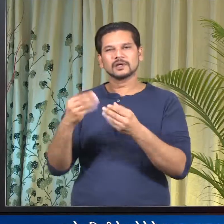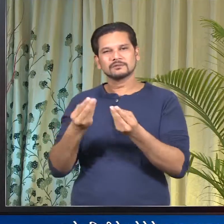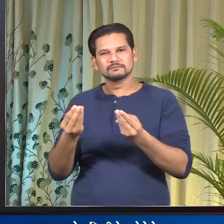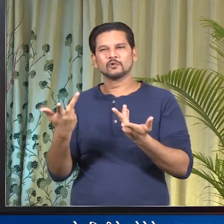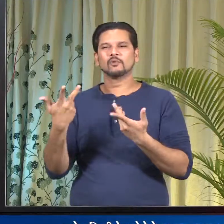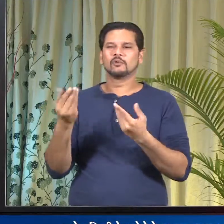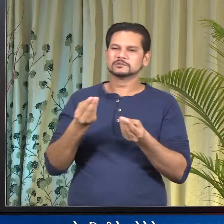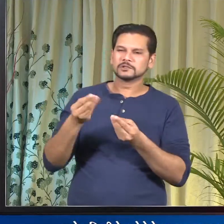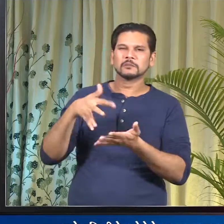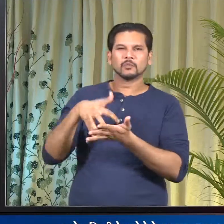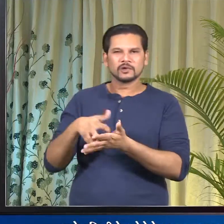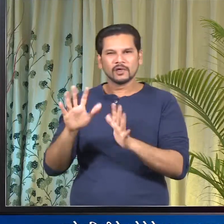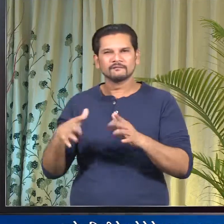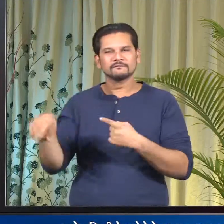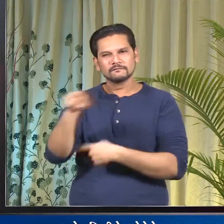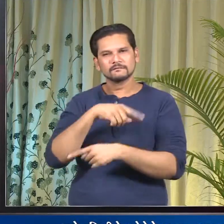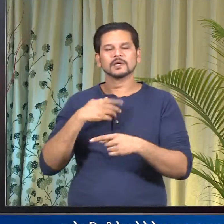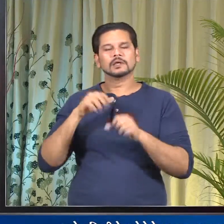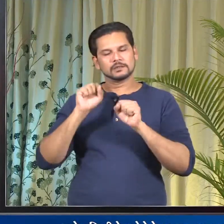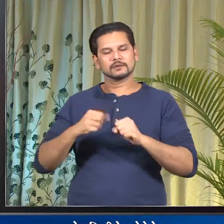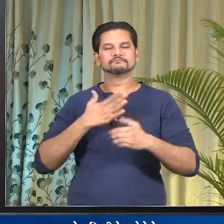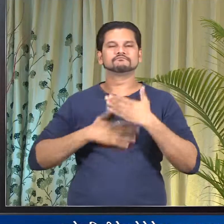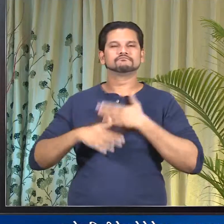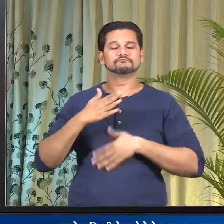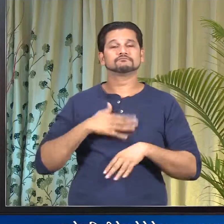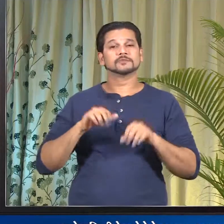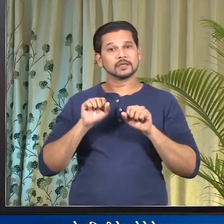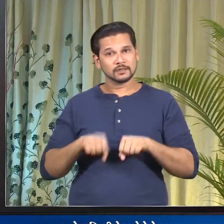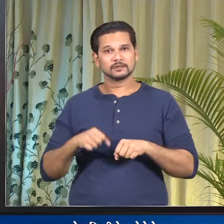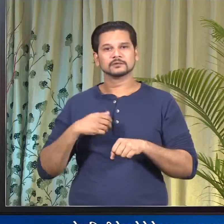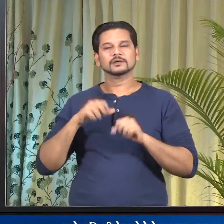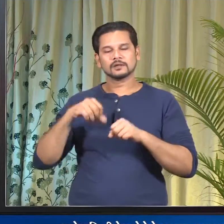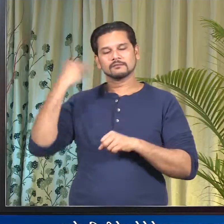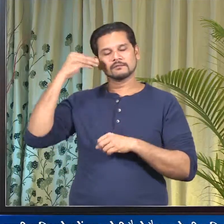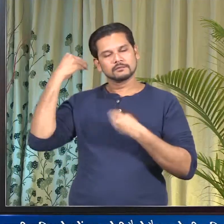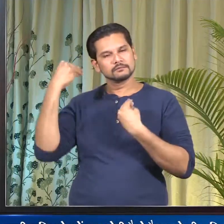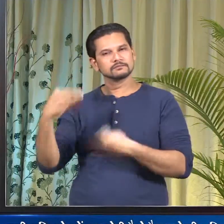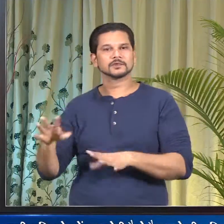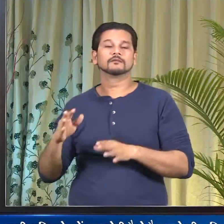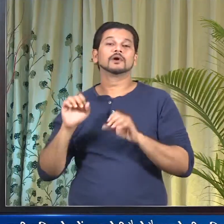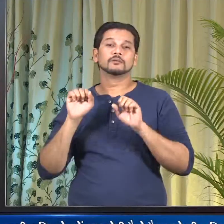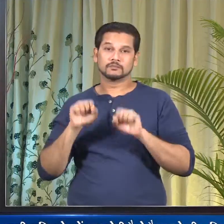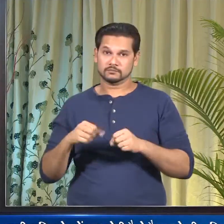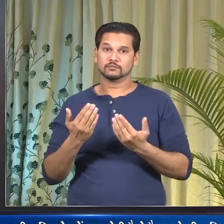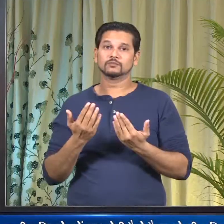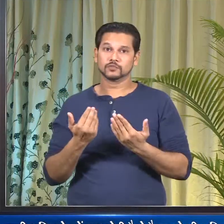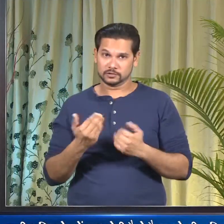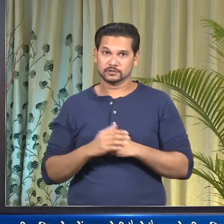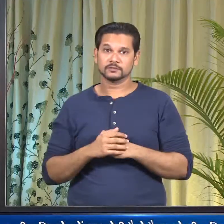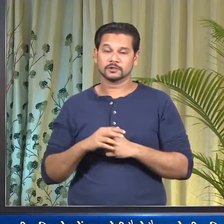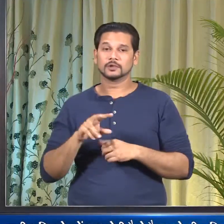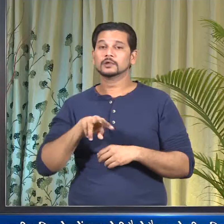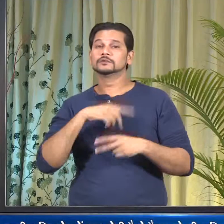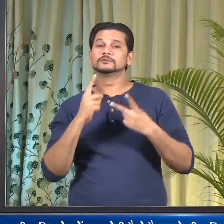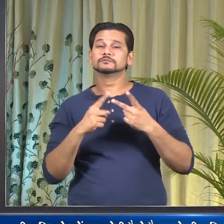कमियों को, हम सहन भी कर सकते है और उनको शमा भी कर सकते हैं दूसरी शक्ति जो हमें प्राप्त